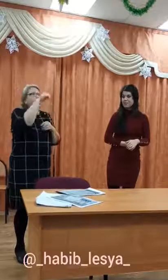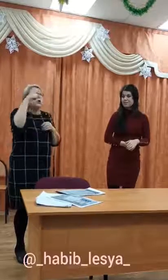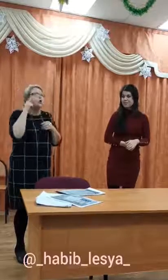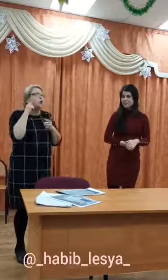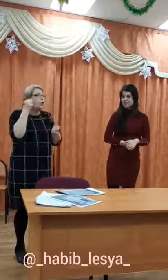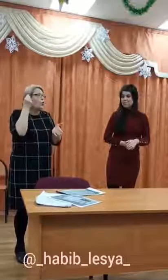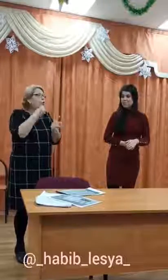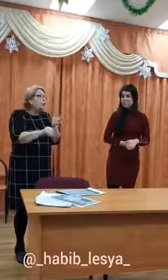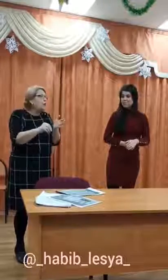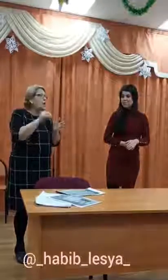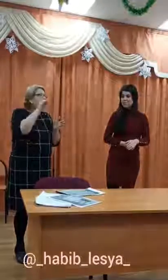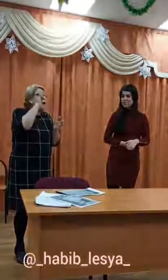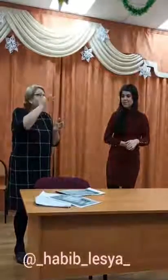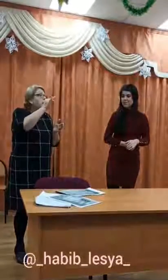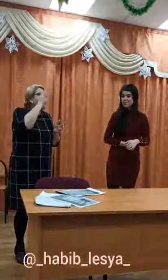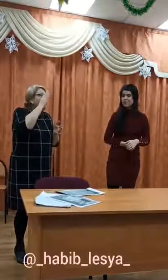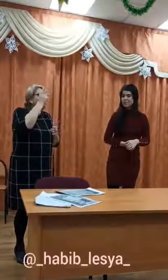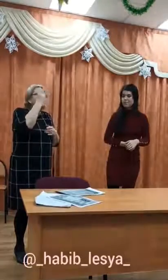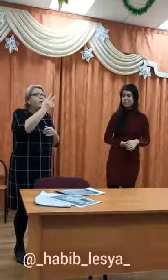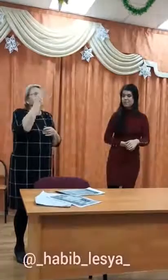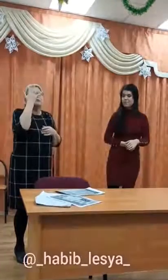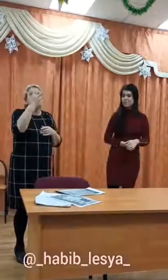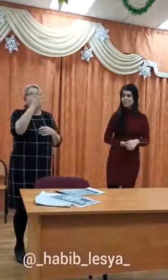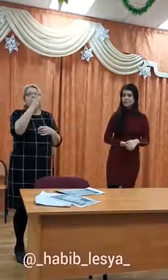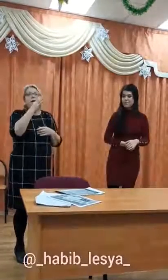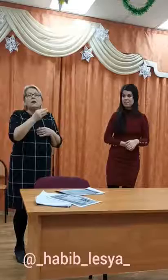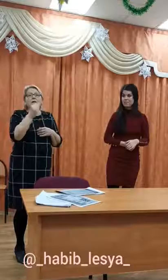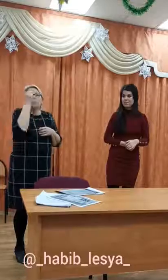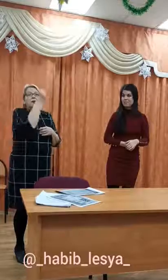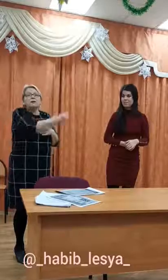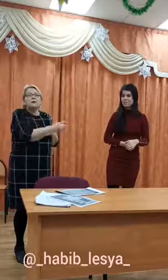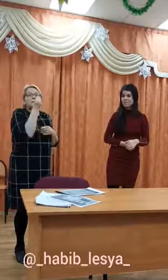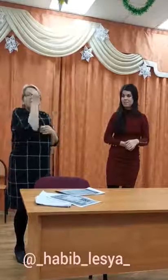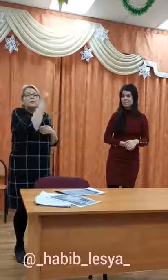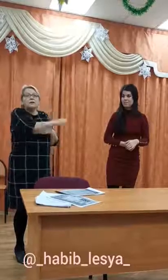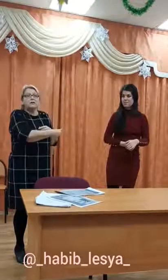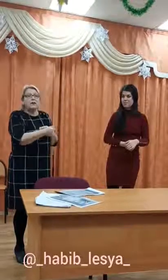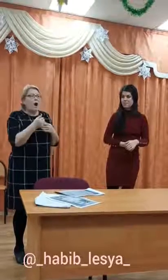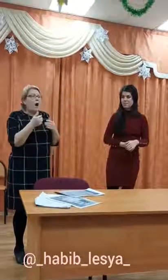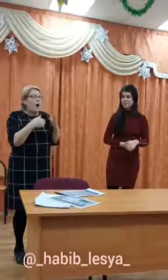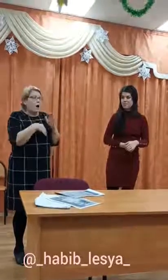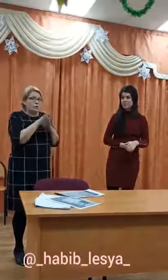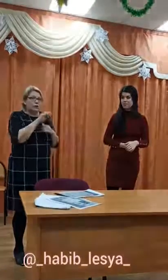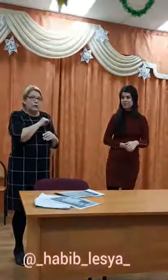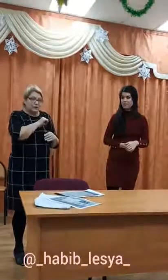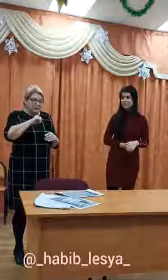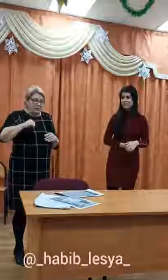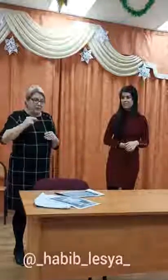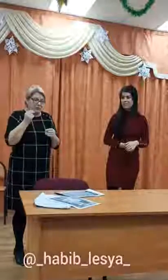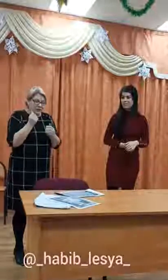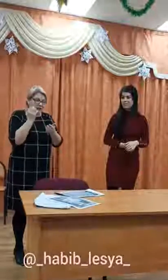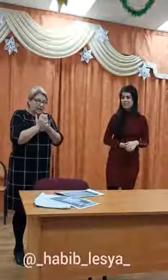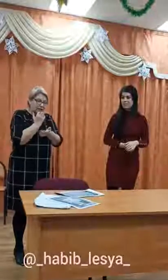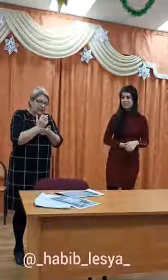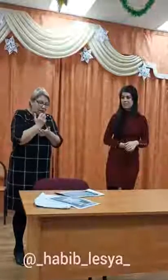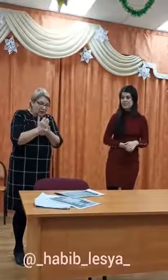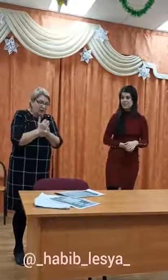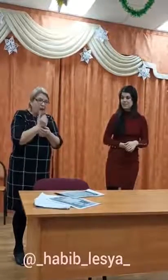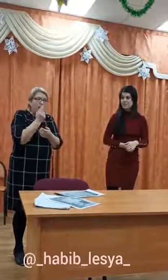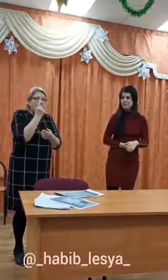многих уже и будут 25 лет платить. А лучше сами деньги зарабатывать